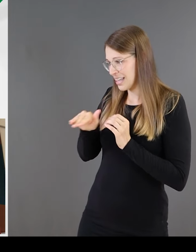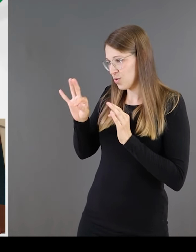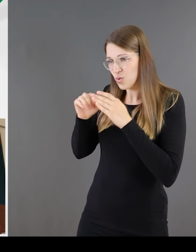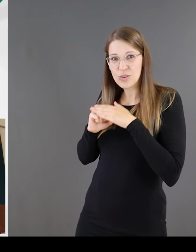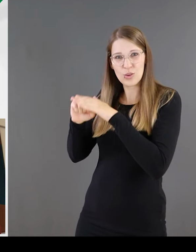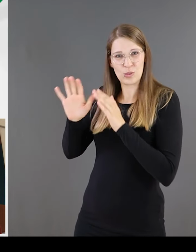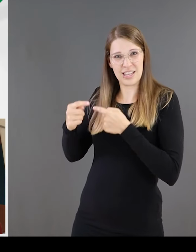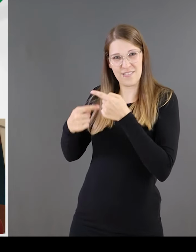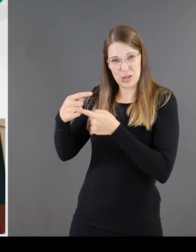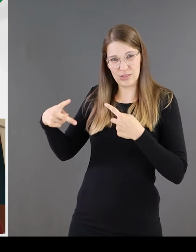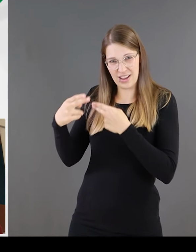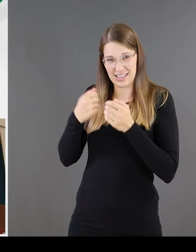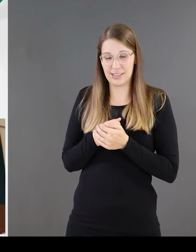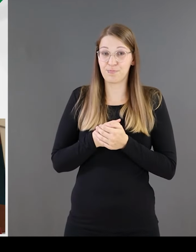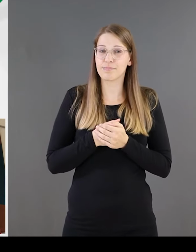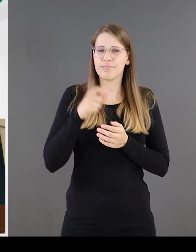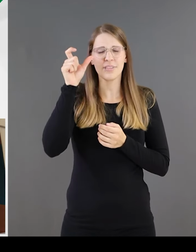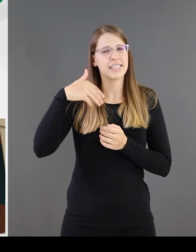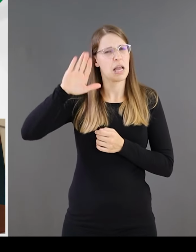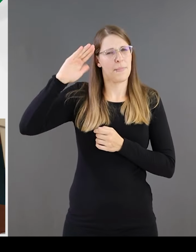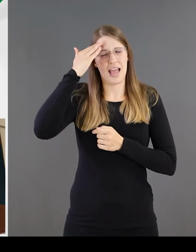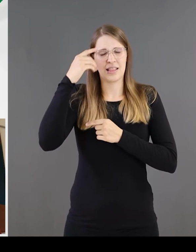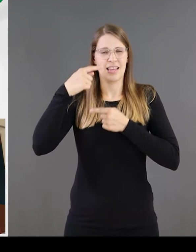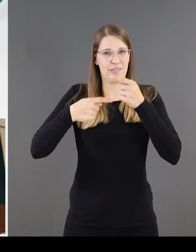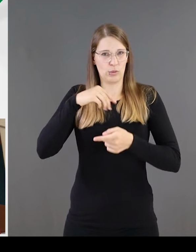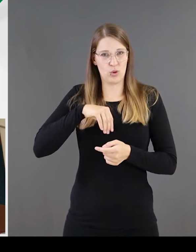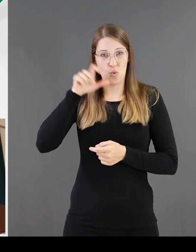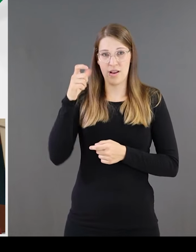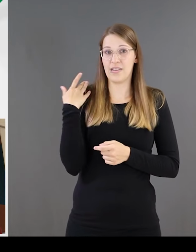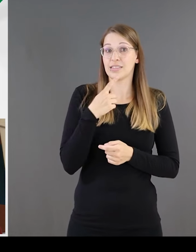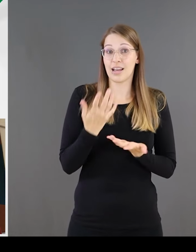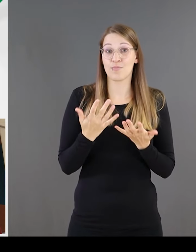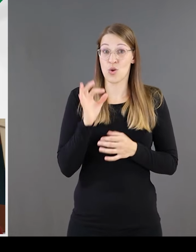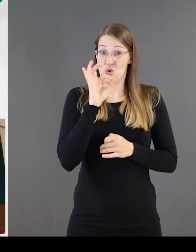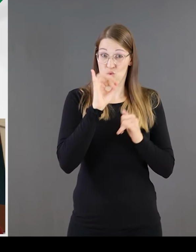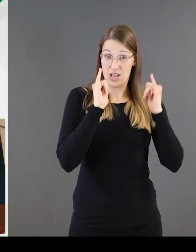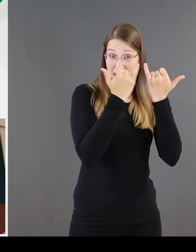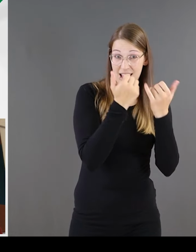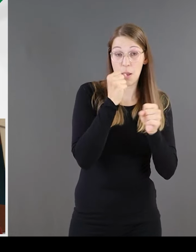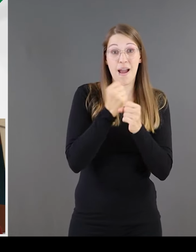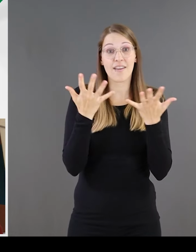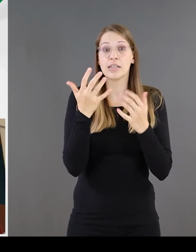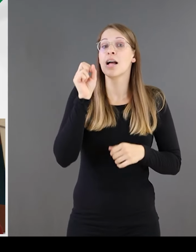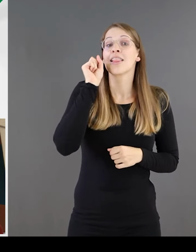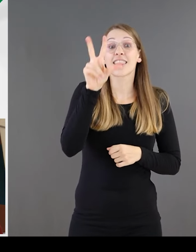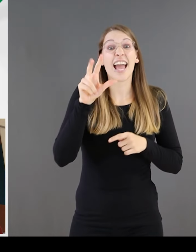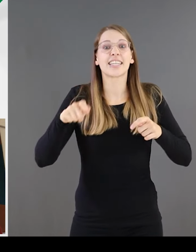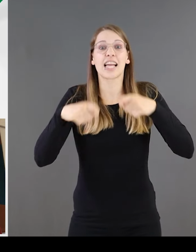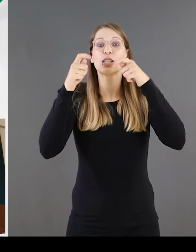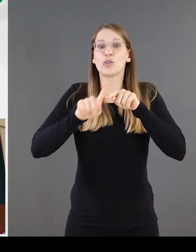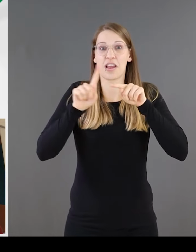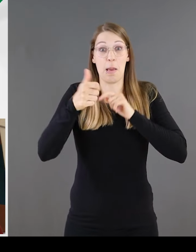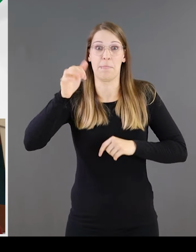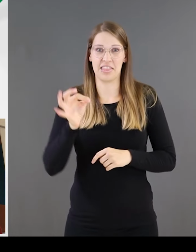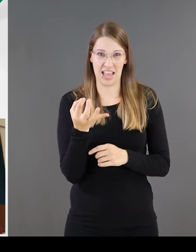Ein sehr bekannter Entwicklungspsychologe hat gesagt, gute Eltern machen 13 Erziehungsfehler am Tag und ich sehe das